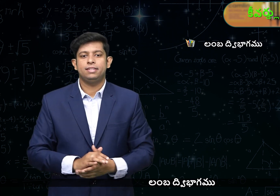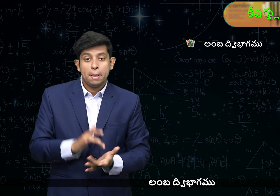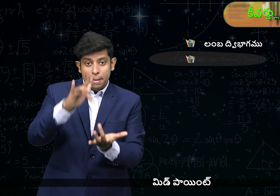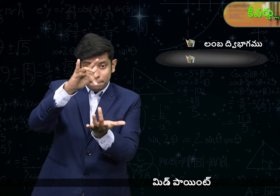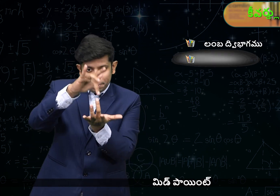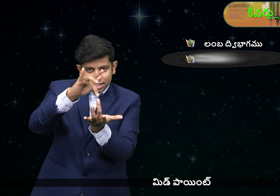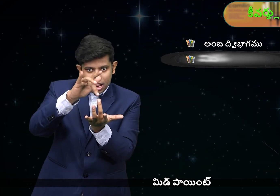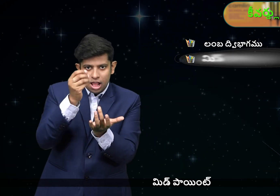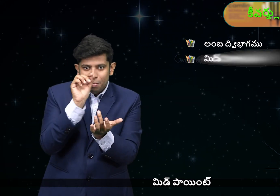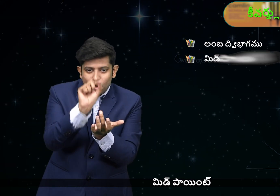మిడ్ పాయింట్,